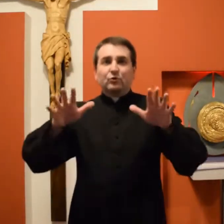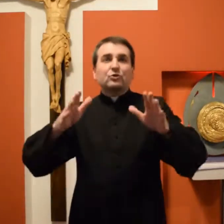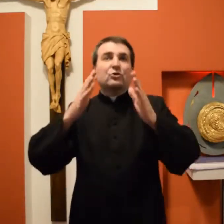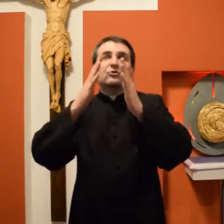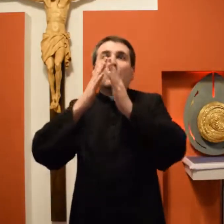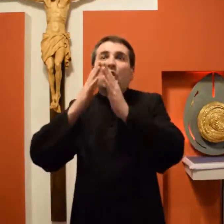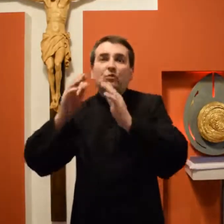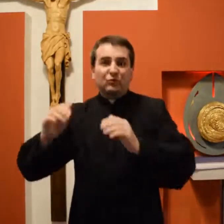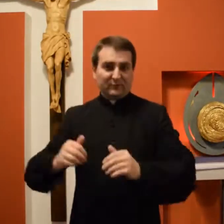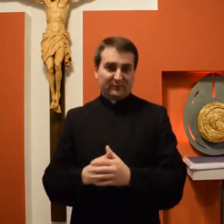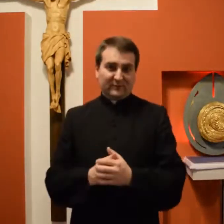dużo domów,